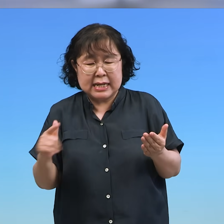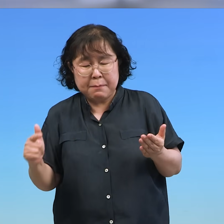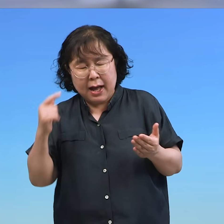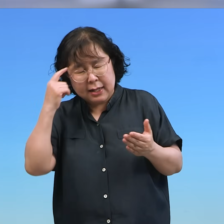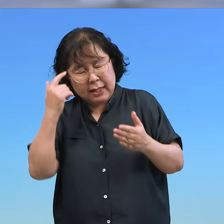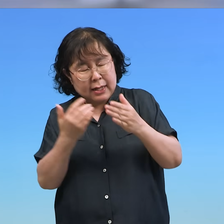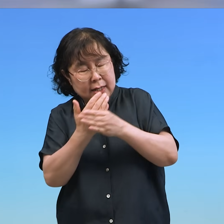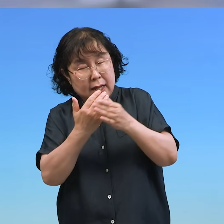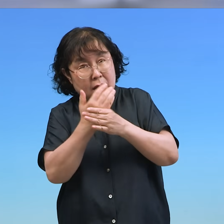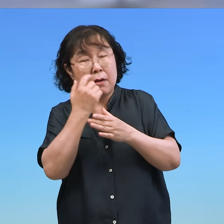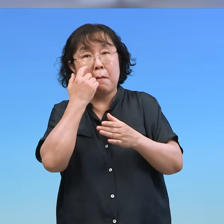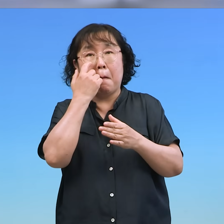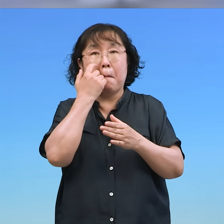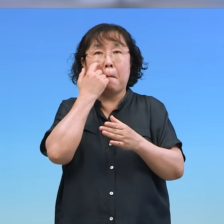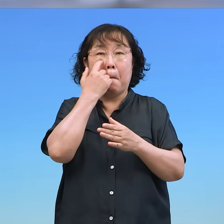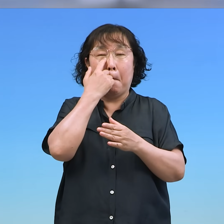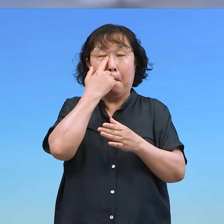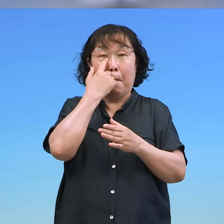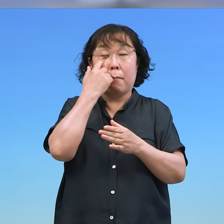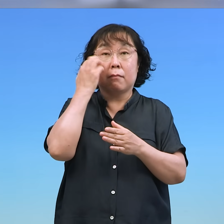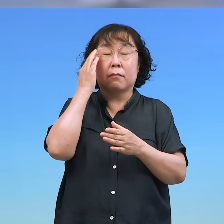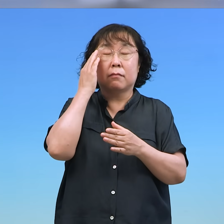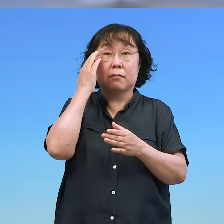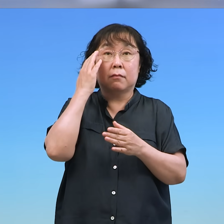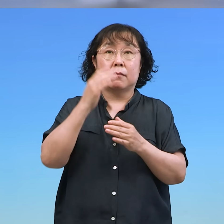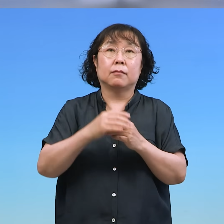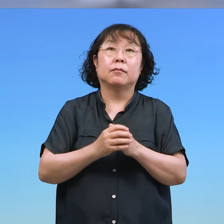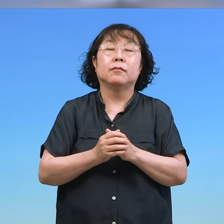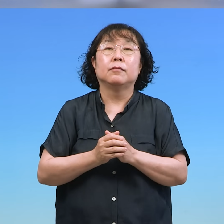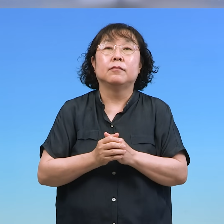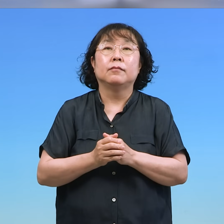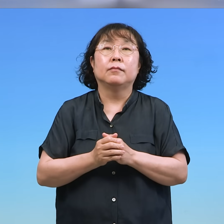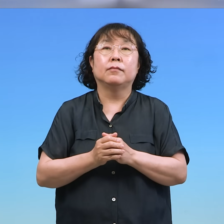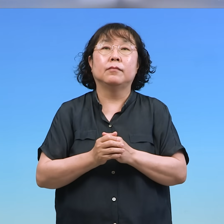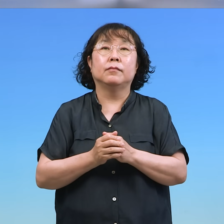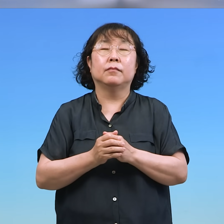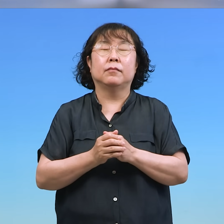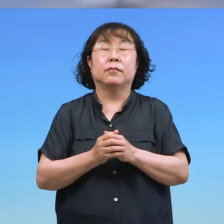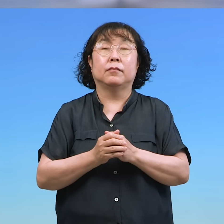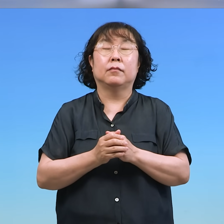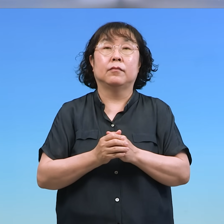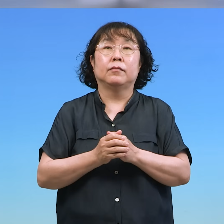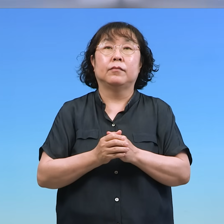제가 상상하는 거죠. 뭐가 떠올려졌을까요?